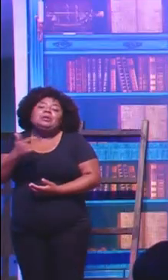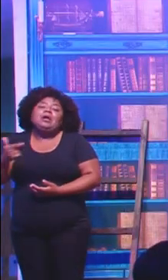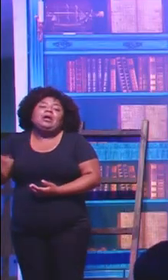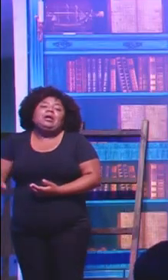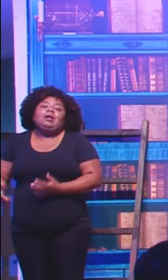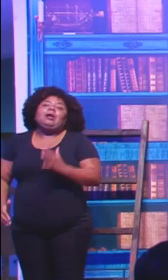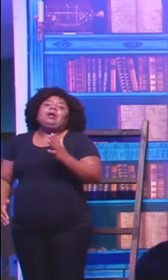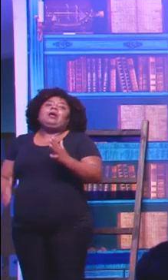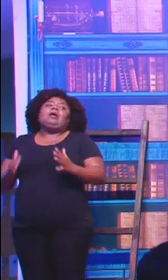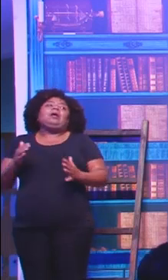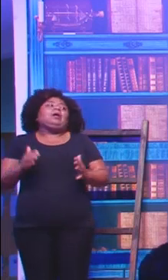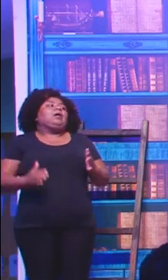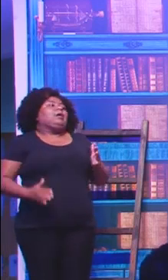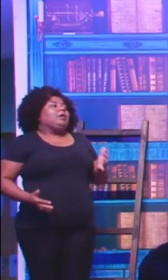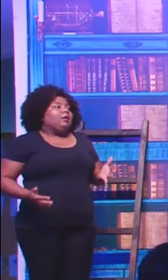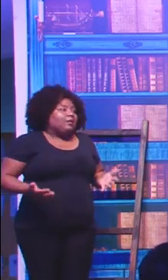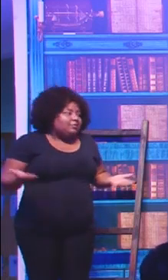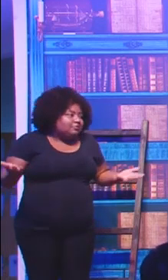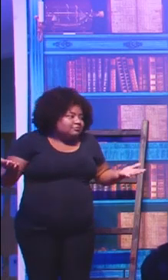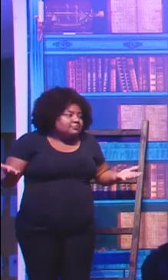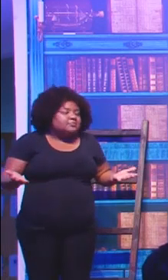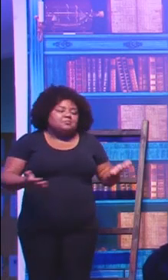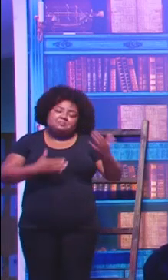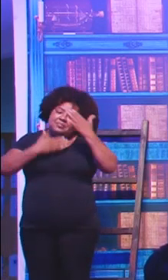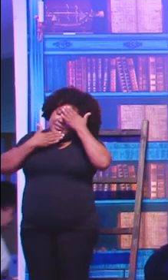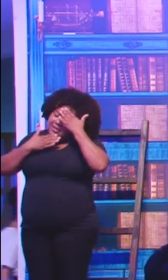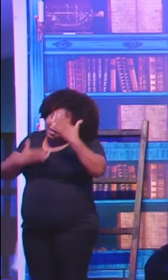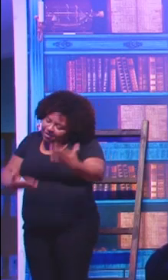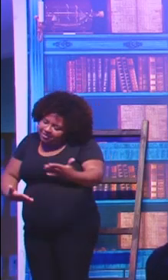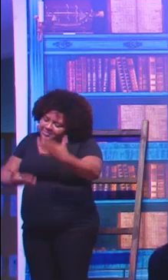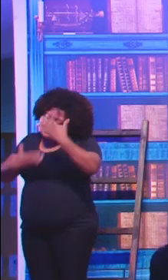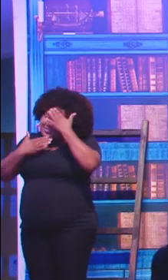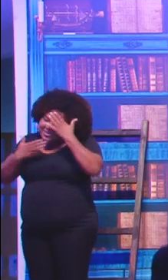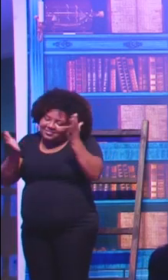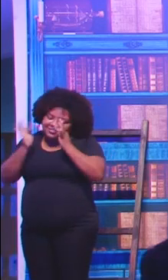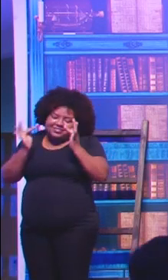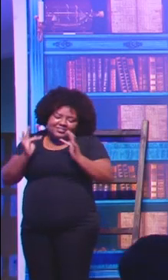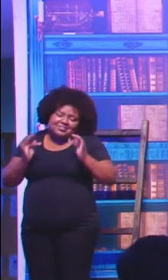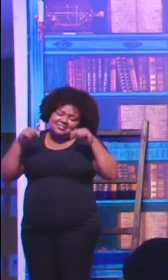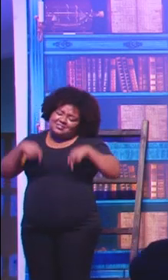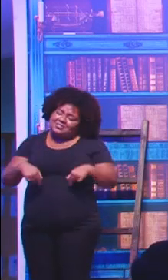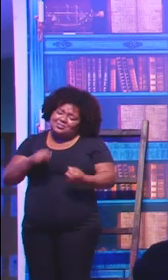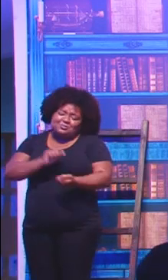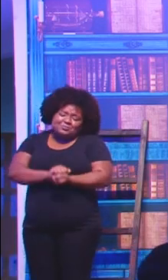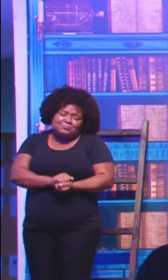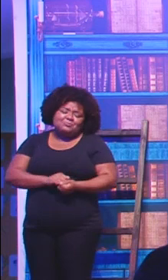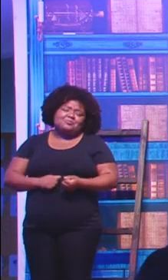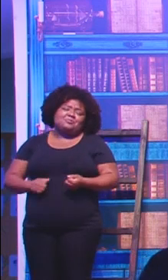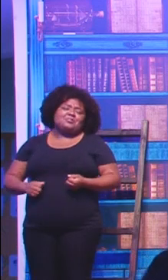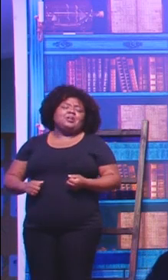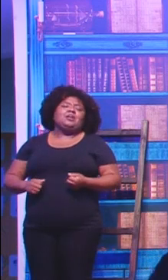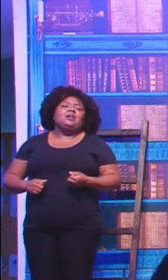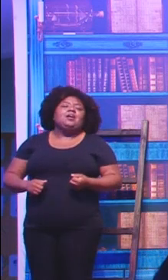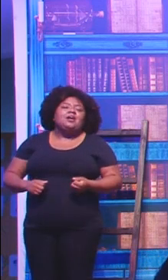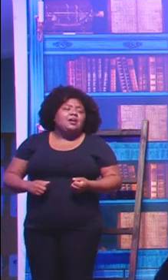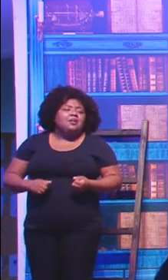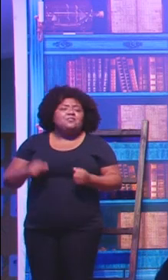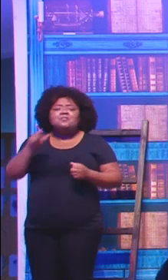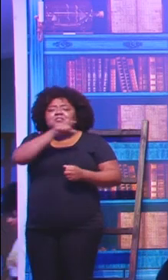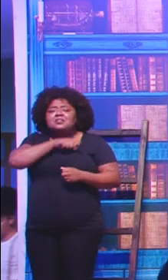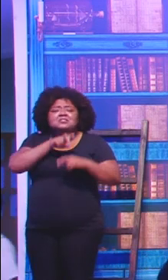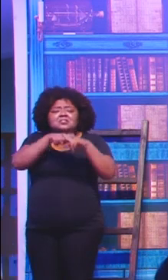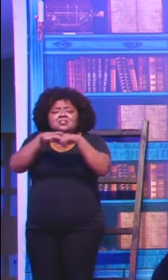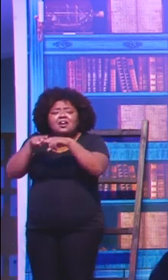Então, muito obrigado. Estou muito feliz de estar aqui. E obrigado a vocês todos que ficaram o tempo todo aqui ouvindo a gente.